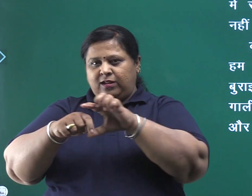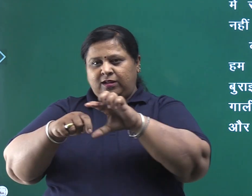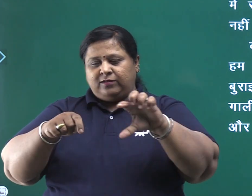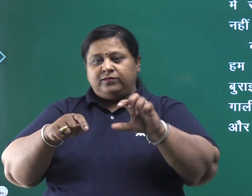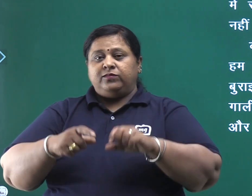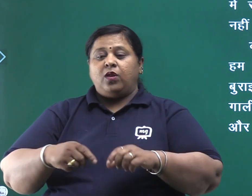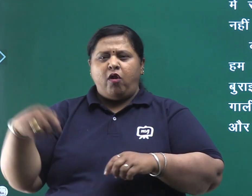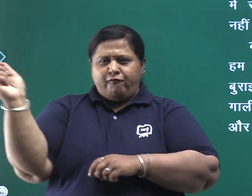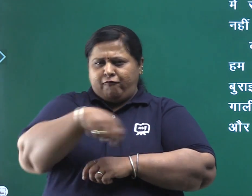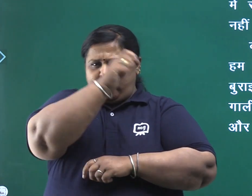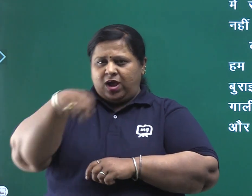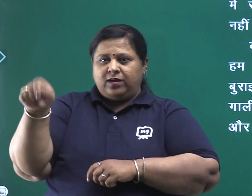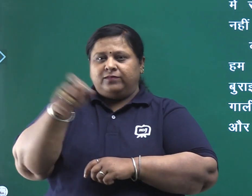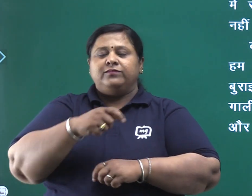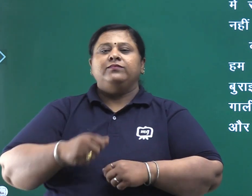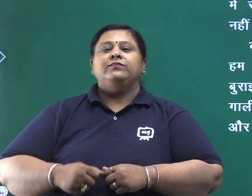और वार